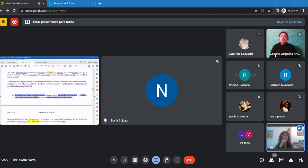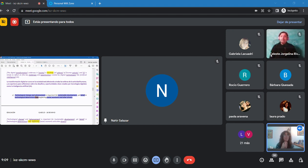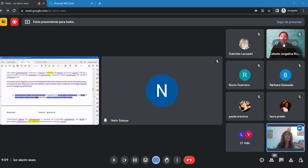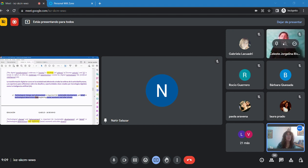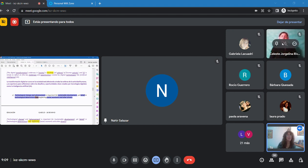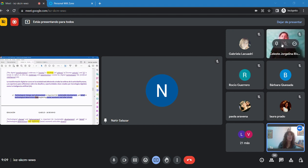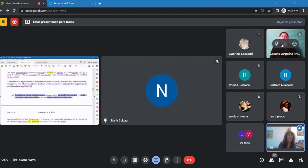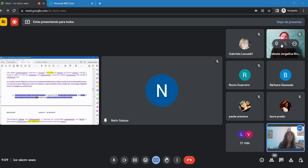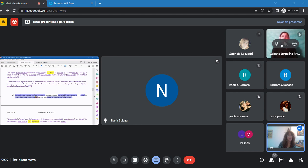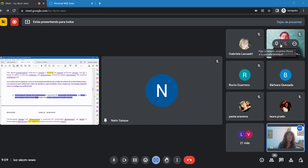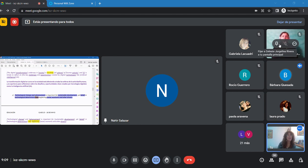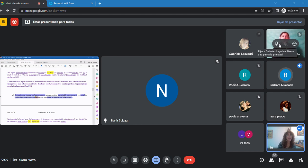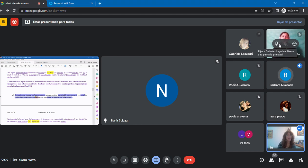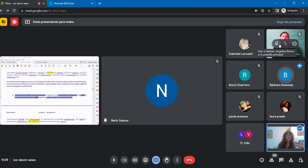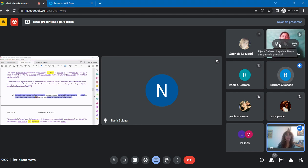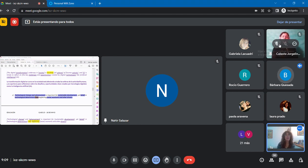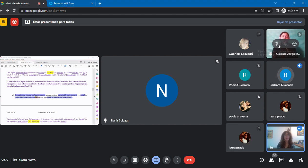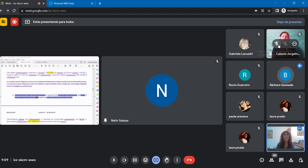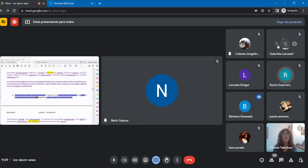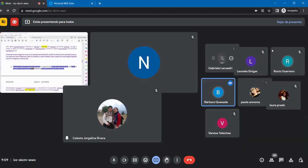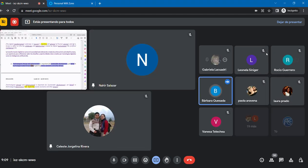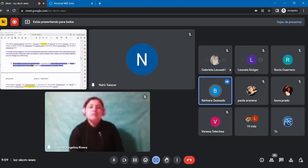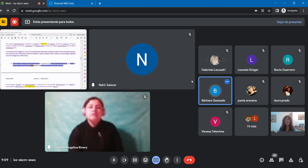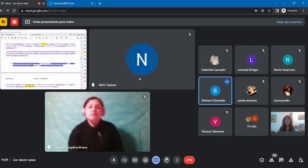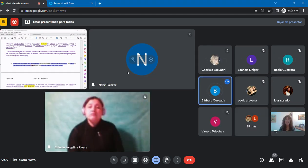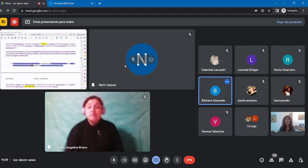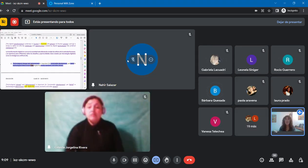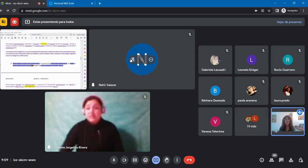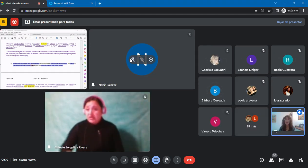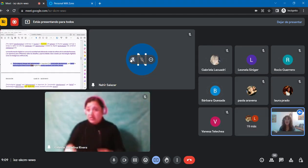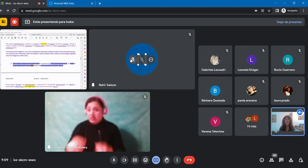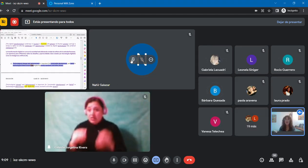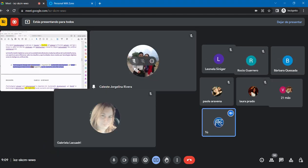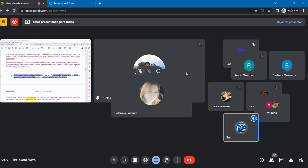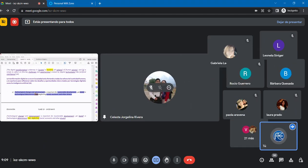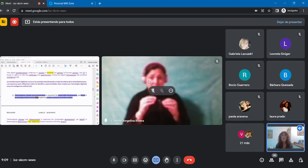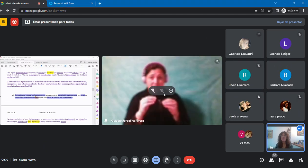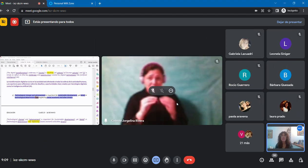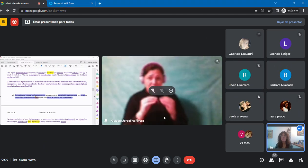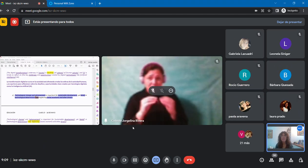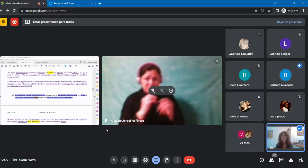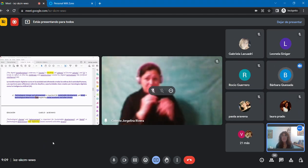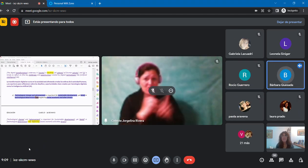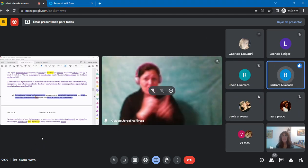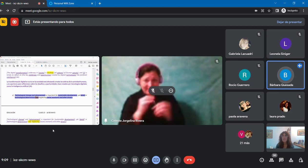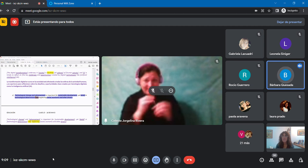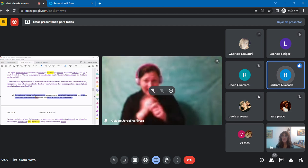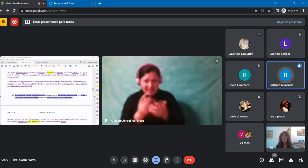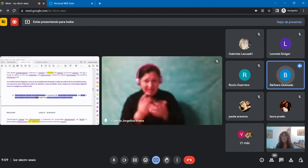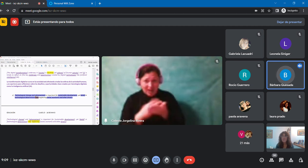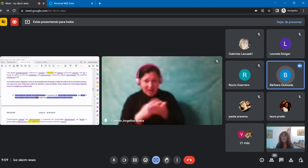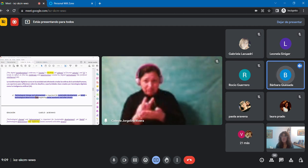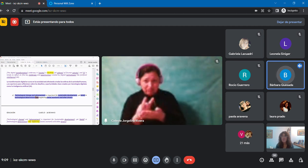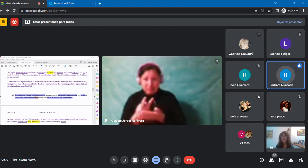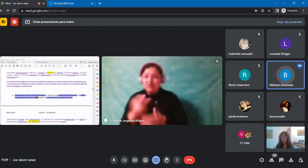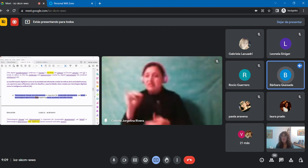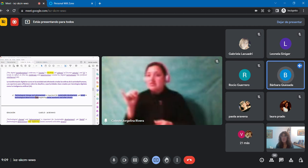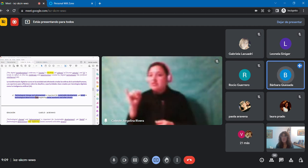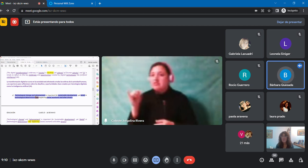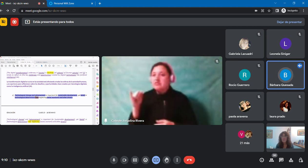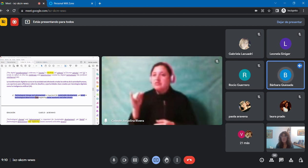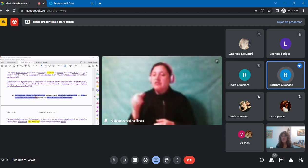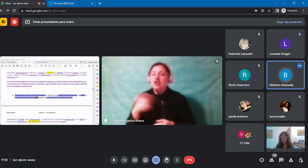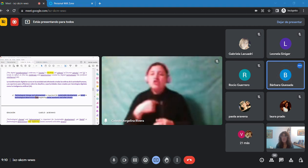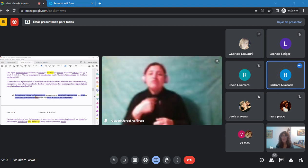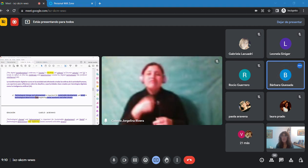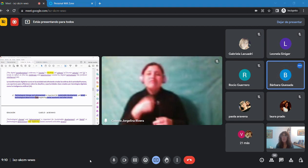Acá me quedó. ¿Le decimos la traducción, profe? Sí, la traducción, a ver. Yo puse el cambio y el avance